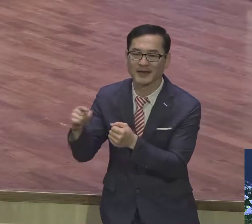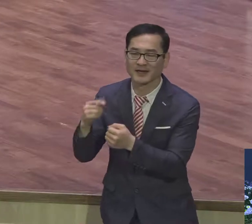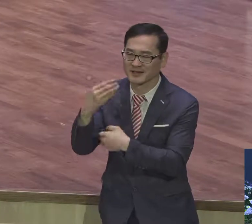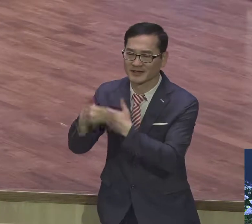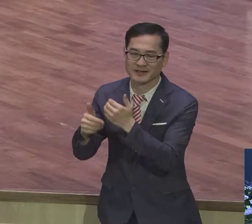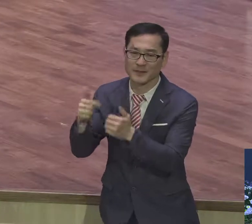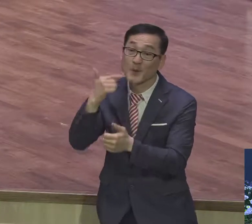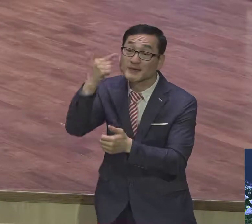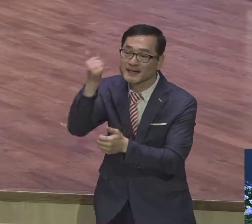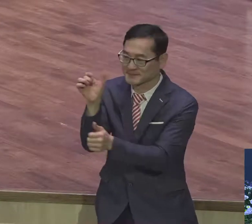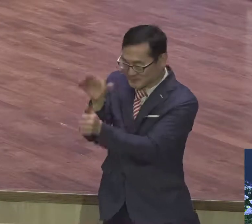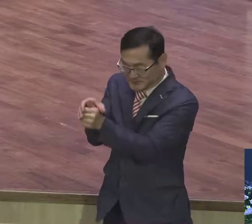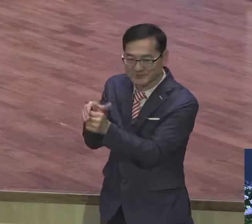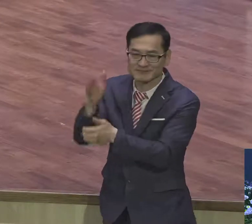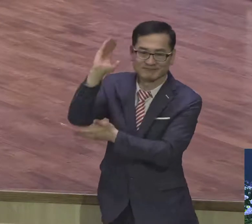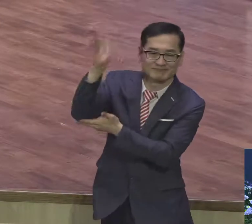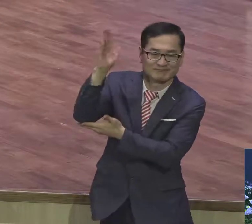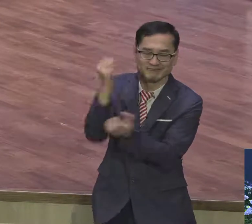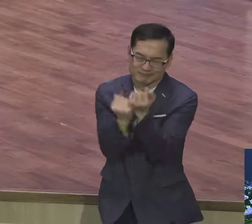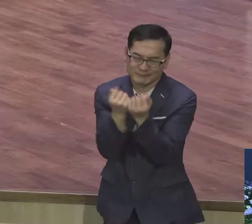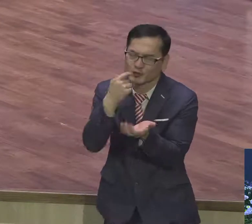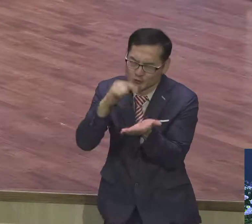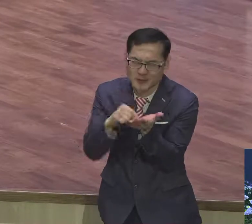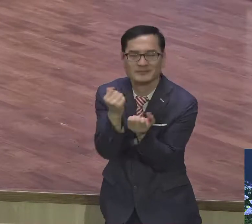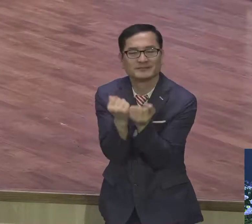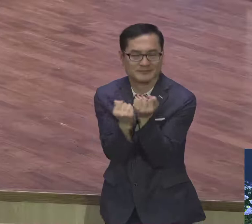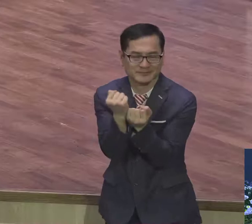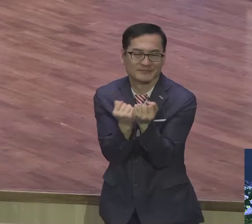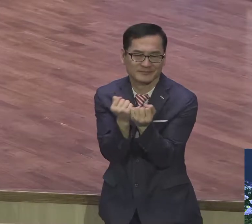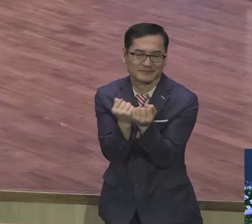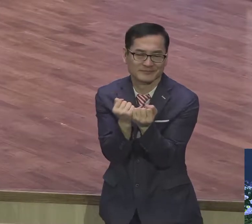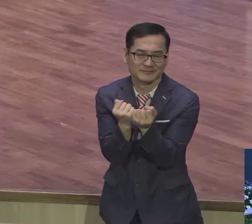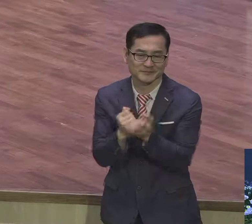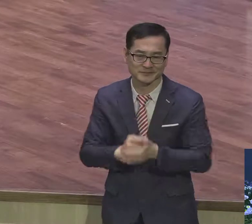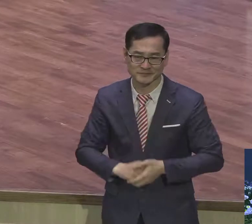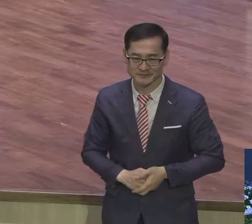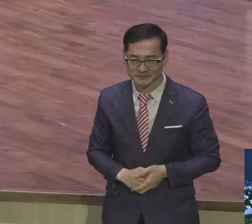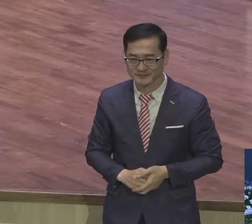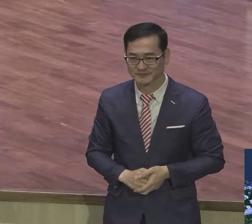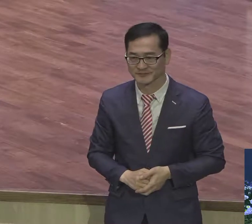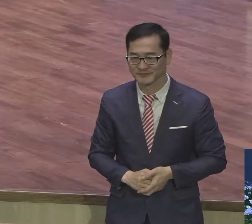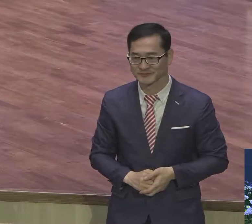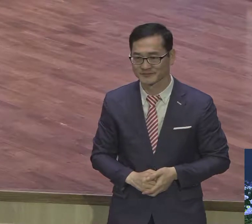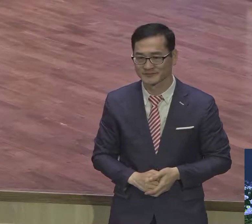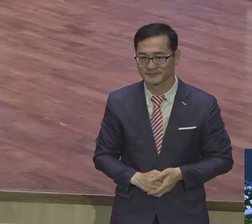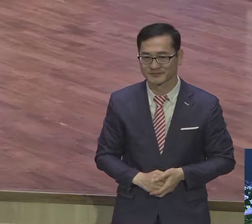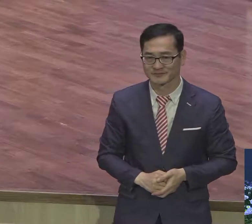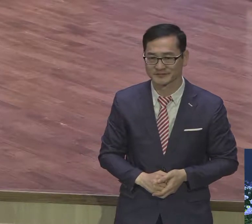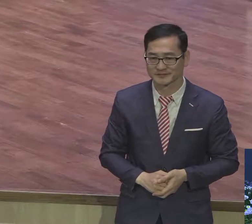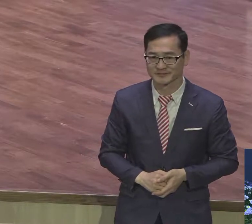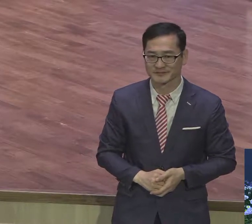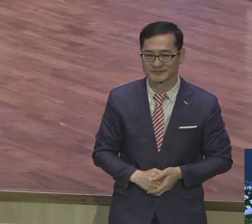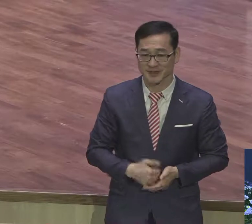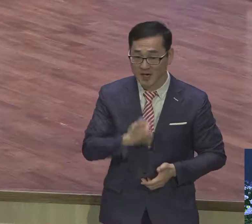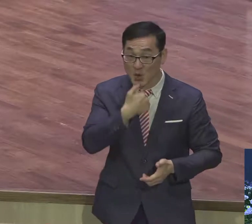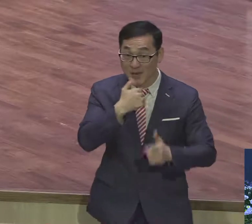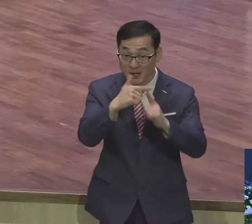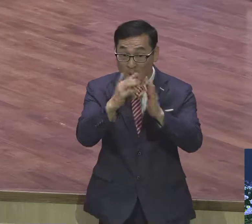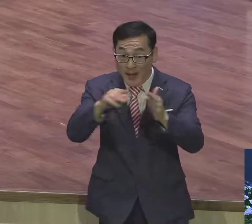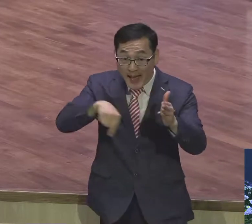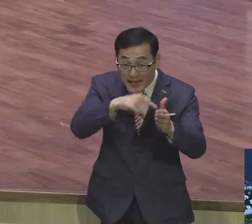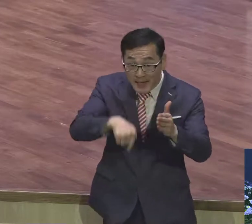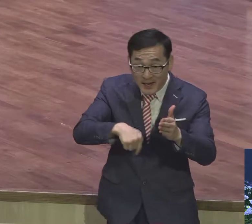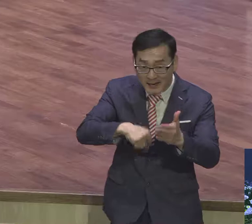지금 시대도요 로마 교회의 상황처럼 교회 안에서 가장 각색의 사람들이